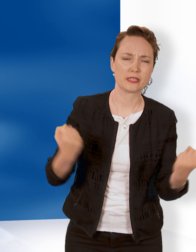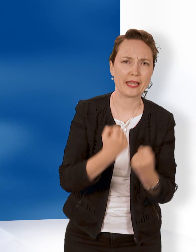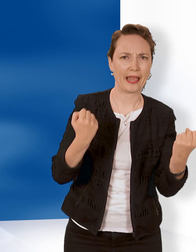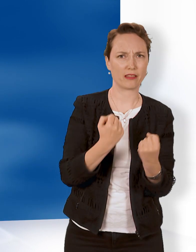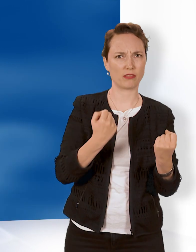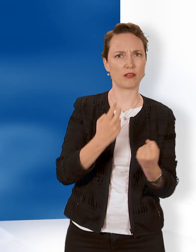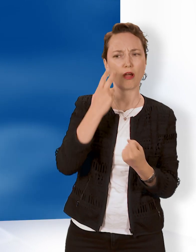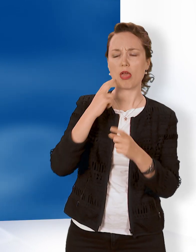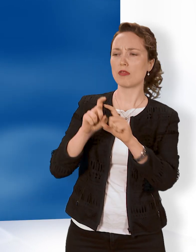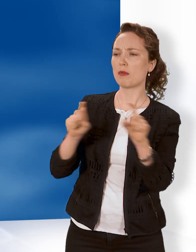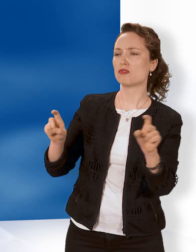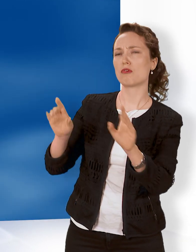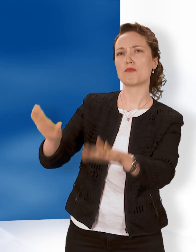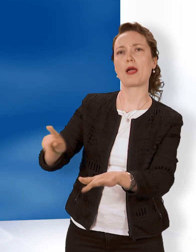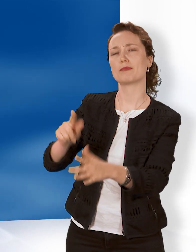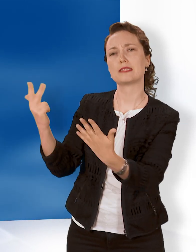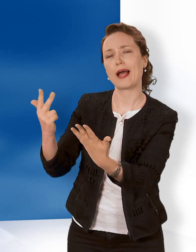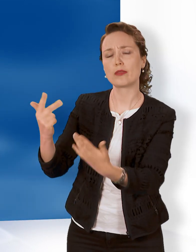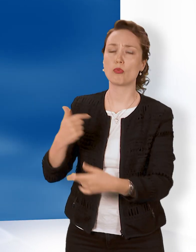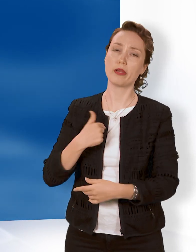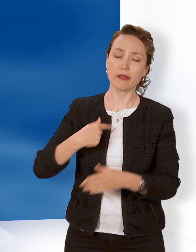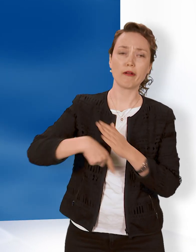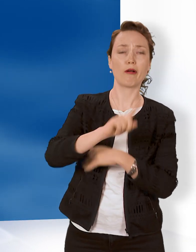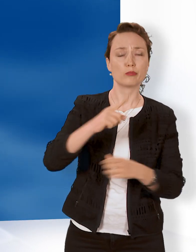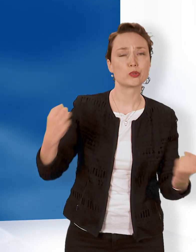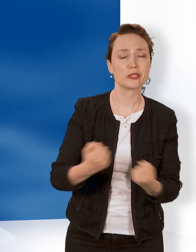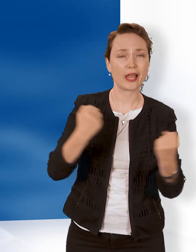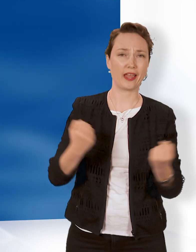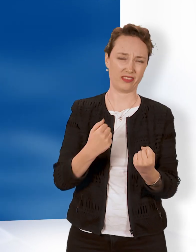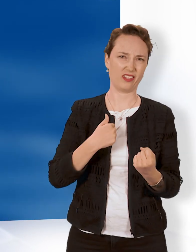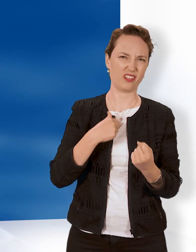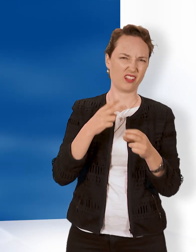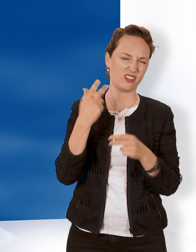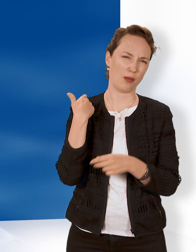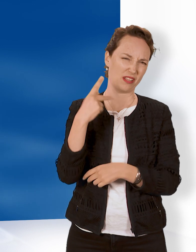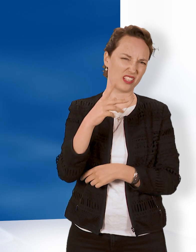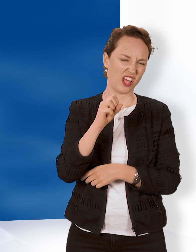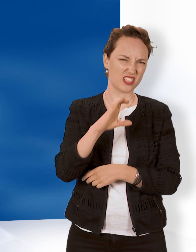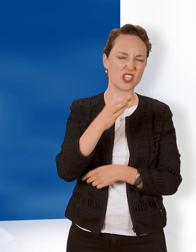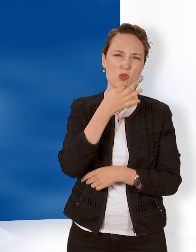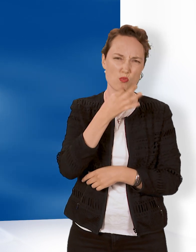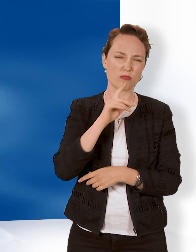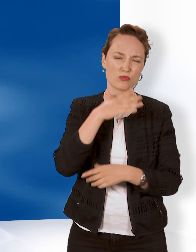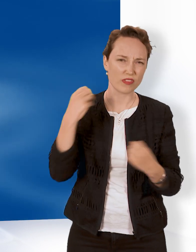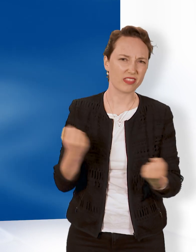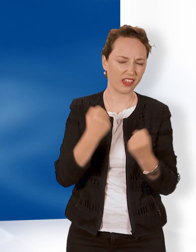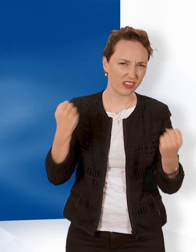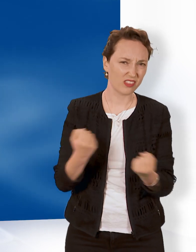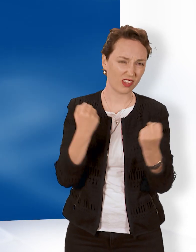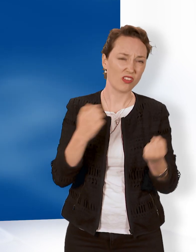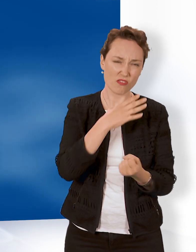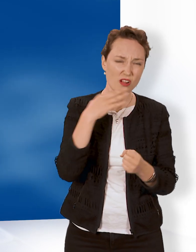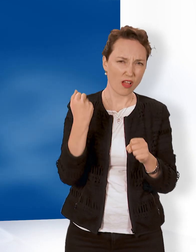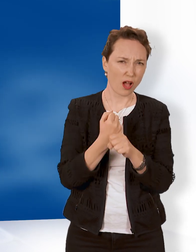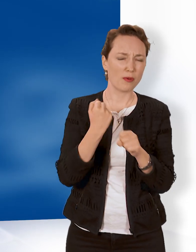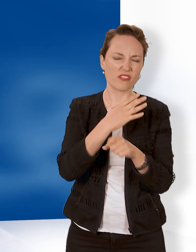alten Mannschaft konnten noch bis 8 Uhr bleiben. Ich hatte Training dann in meinen ersten Jahren beim KSC in der Jugend. Ja, man hat schon viel investiert, man hat schon